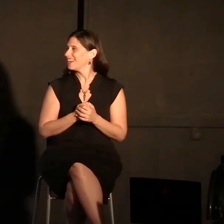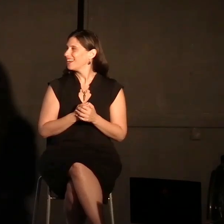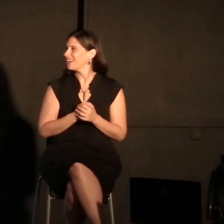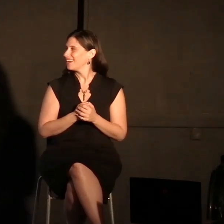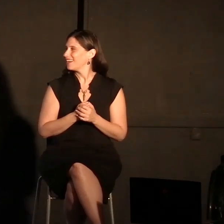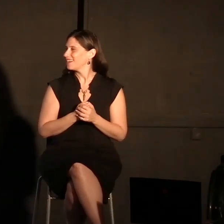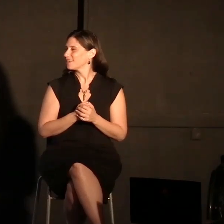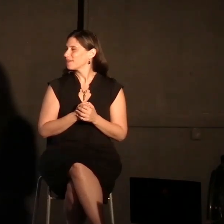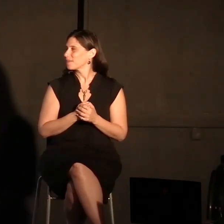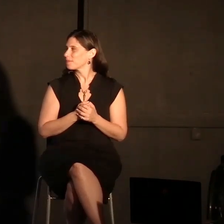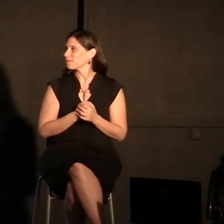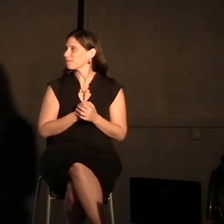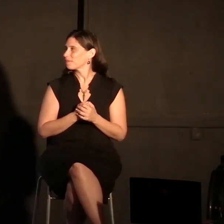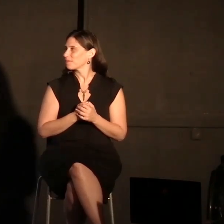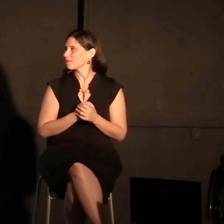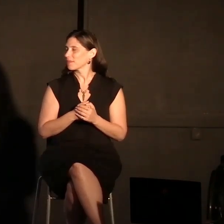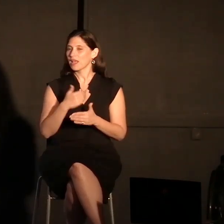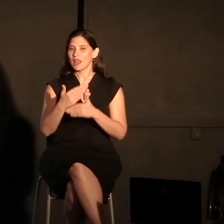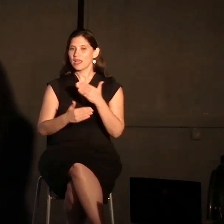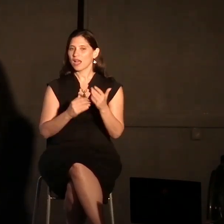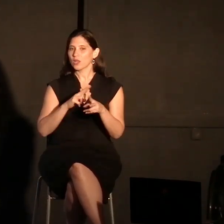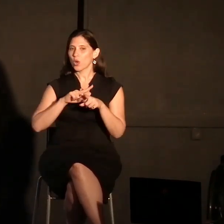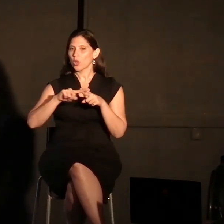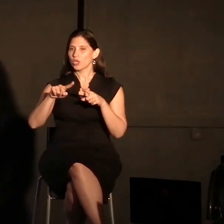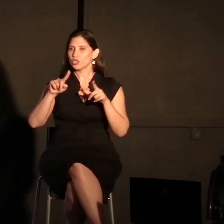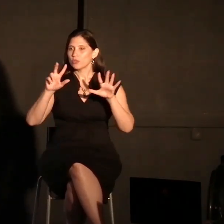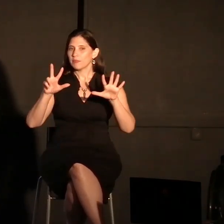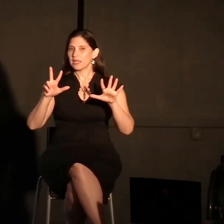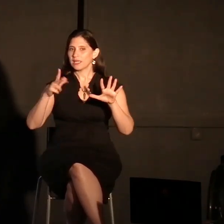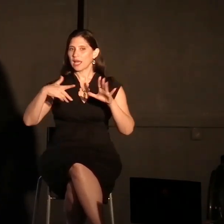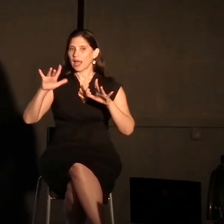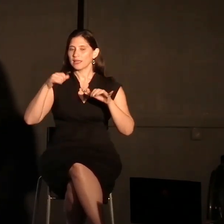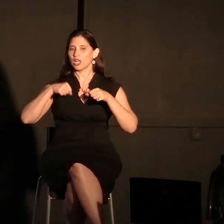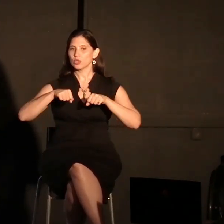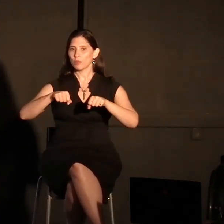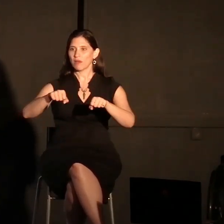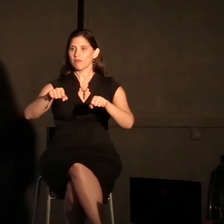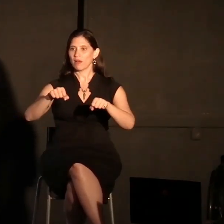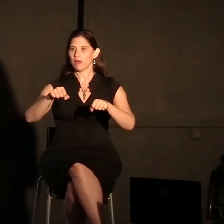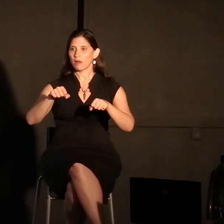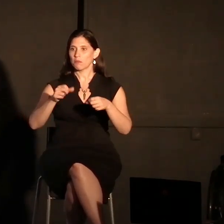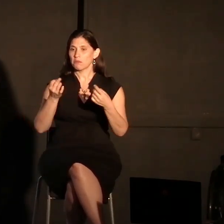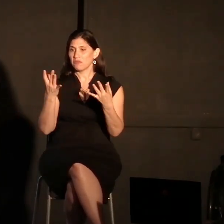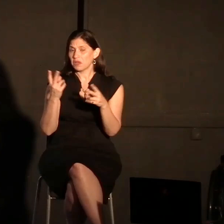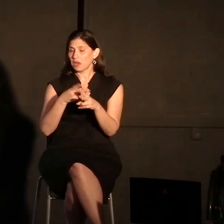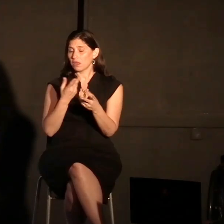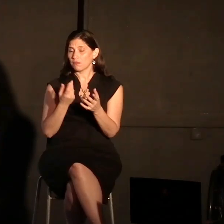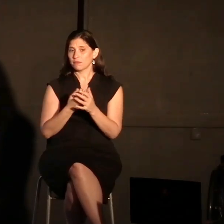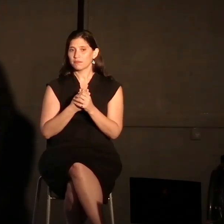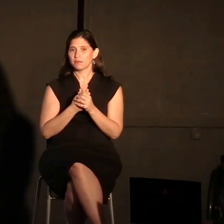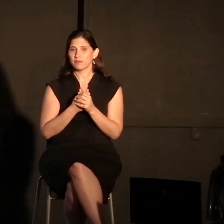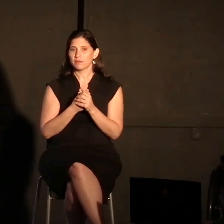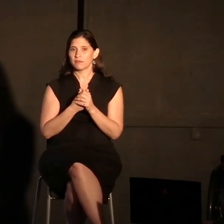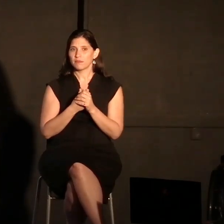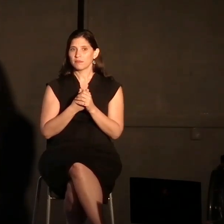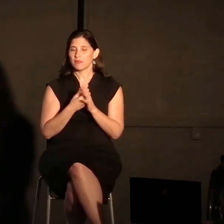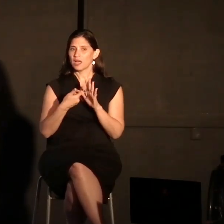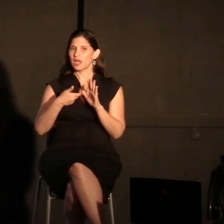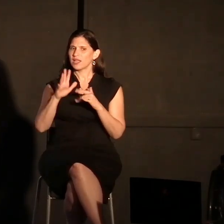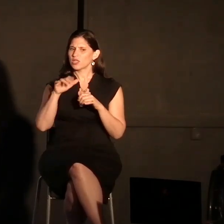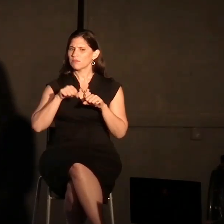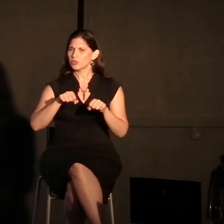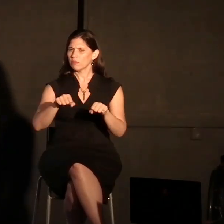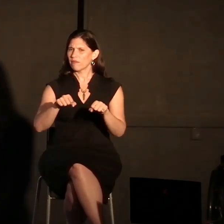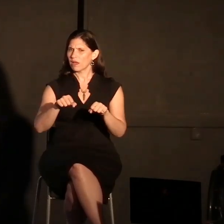שאוכלת ולקראת חודש שמיני הלכתי לסופר פם טבעי כרגיל אני יוצאת